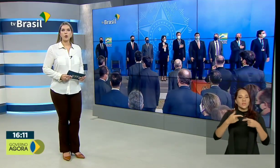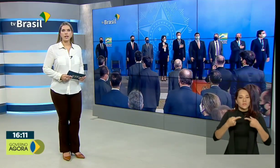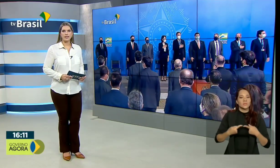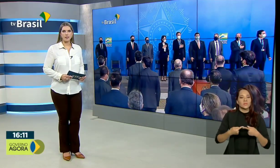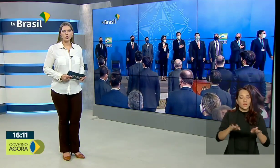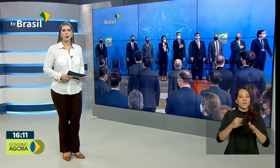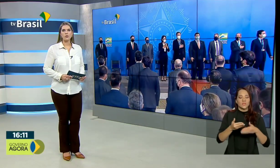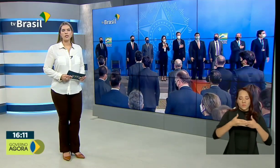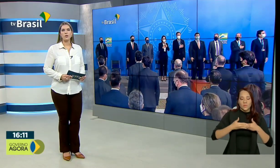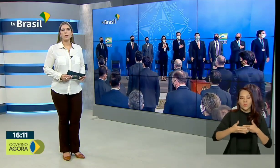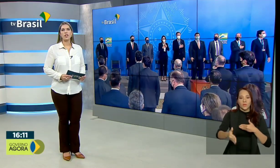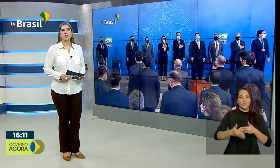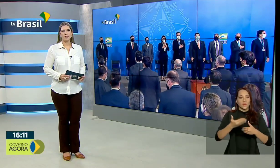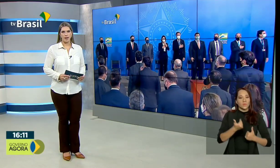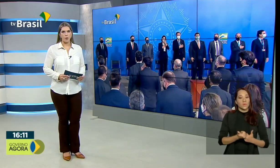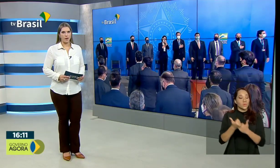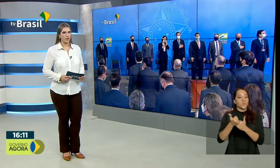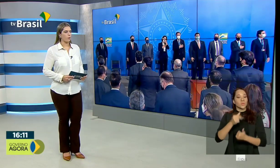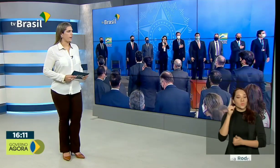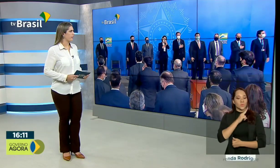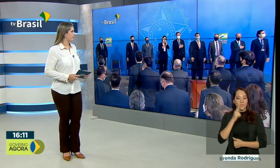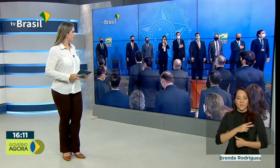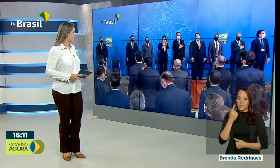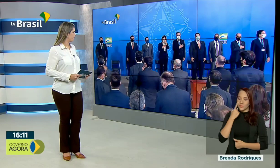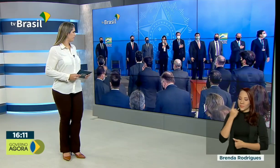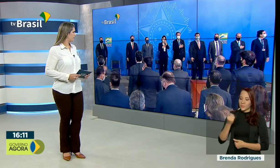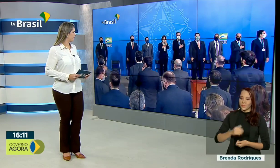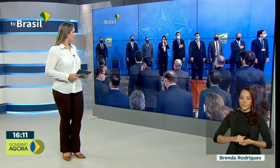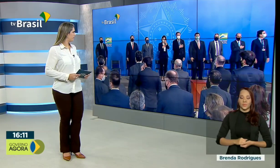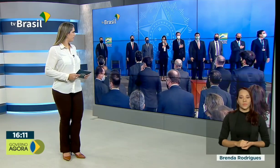de prorrogação do auxílio emergencial. Acompanhe.